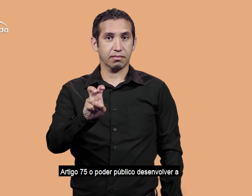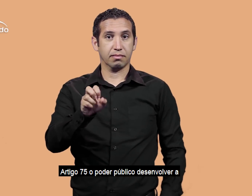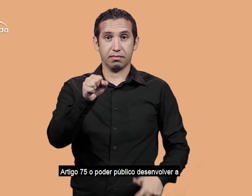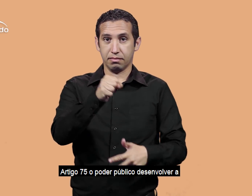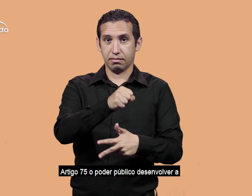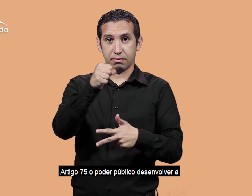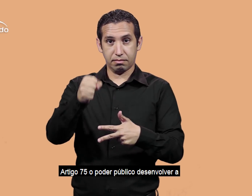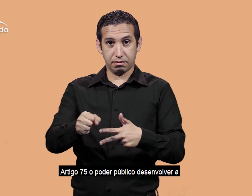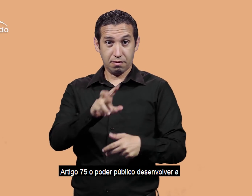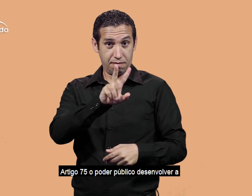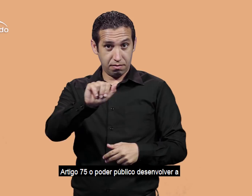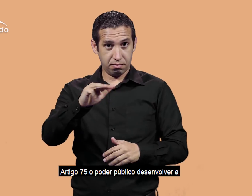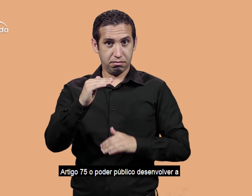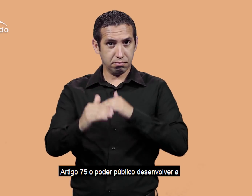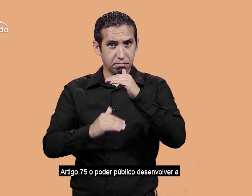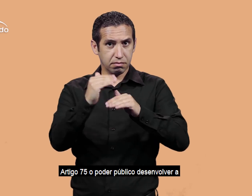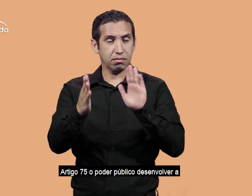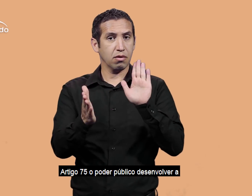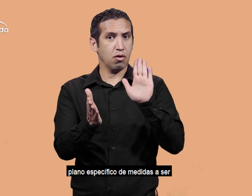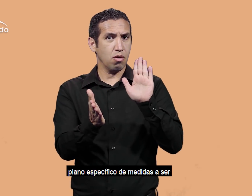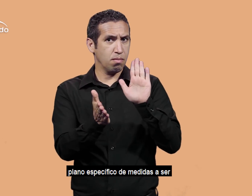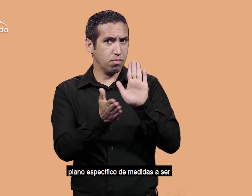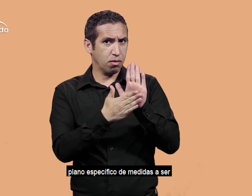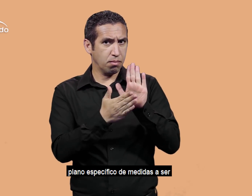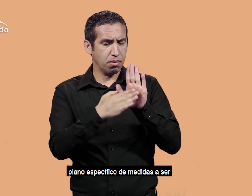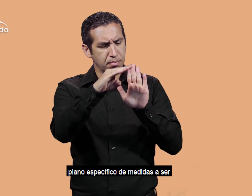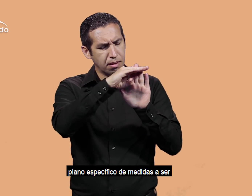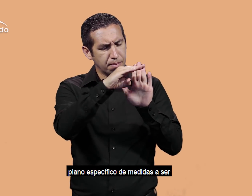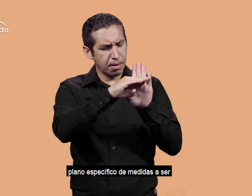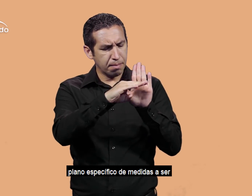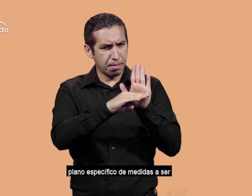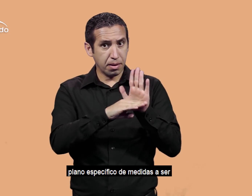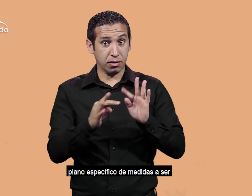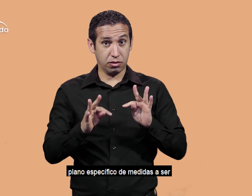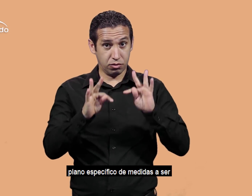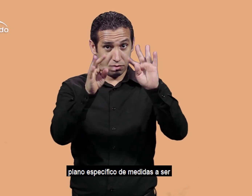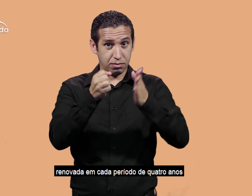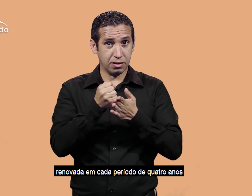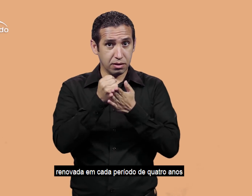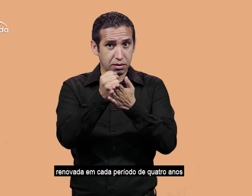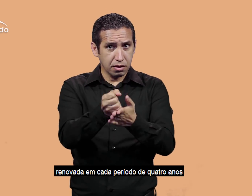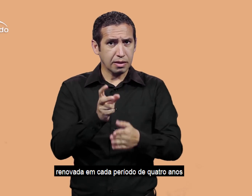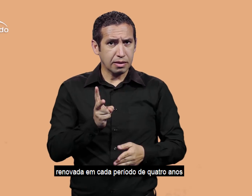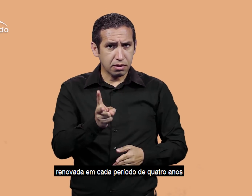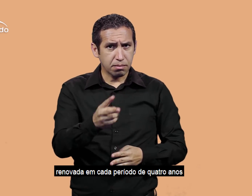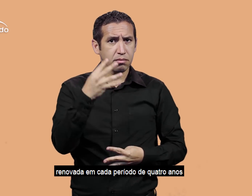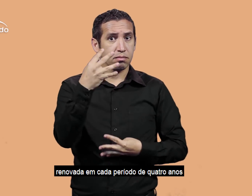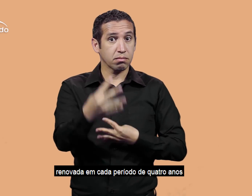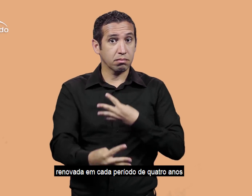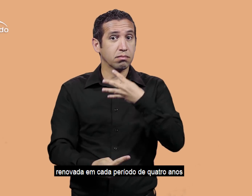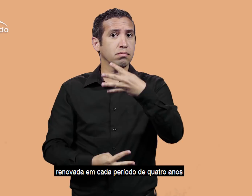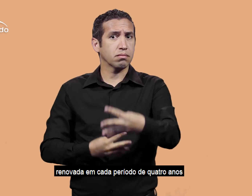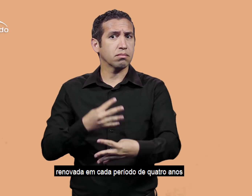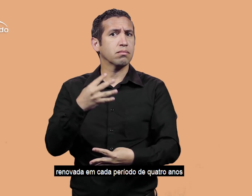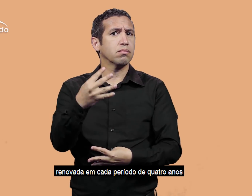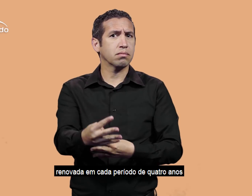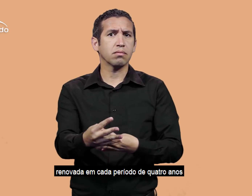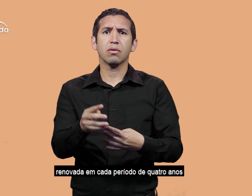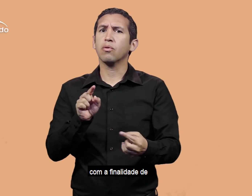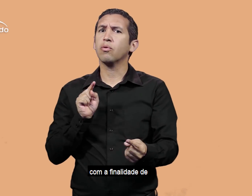público desenvolver a plano específico de medidas a ser renovada em cada período de quatro anos com a finalidade